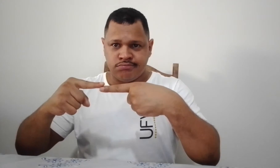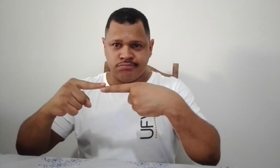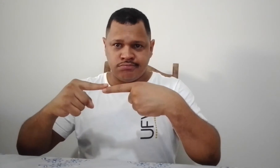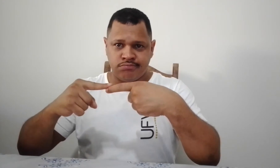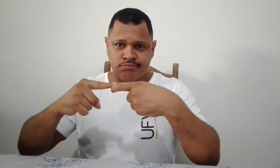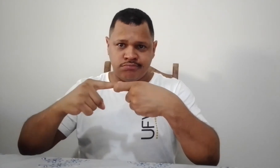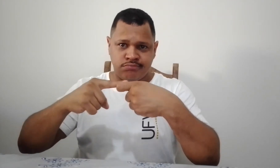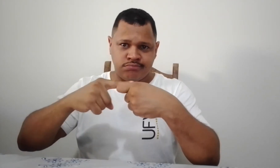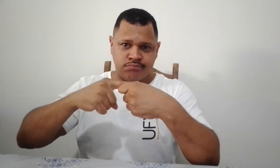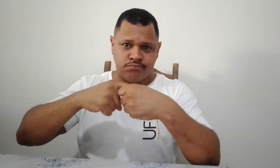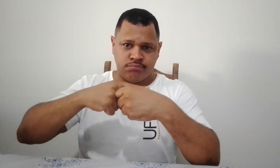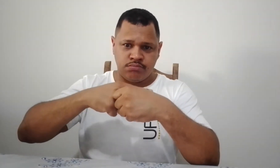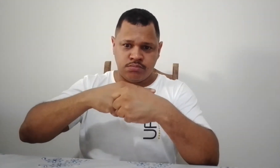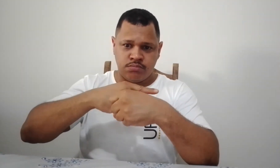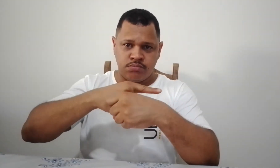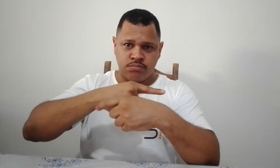decresce. Torna-se nula.